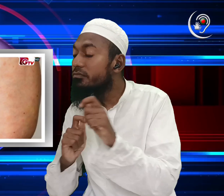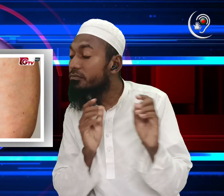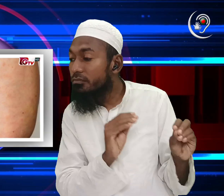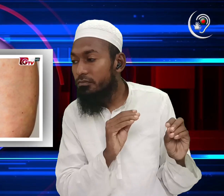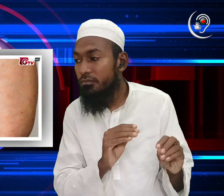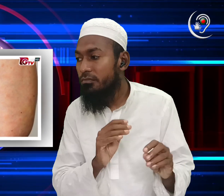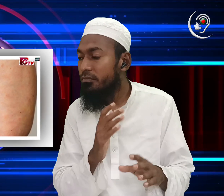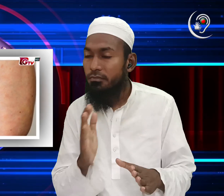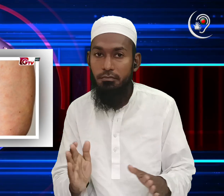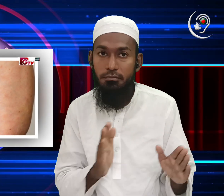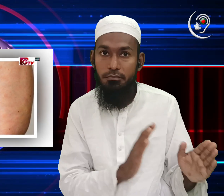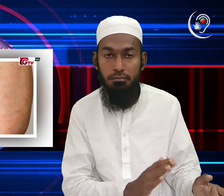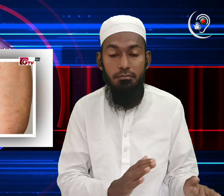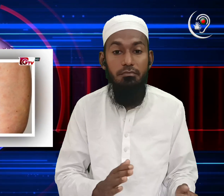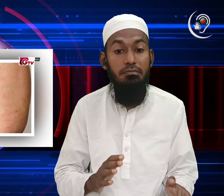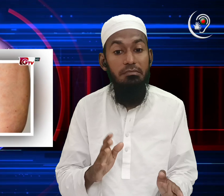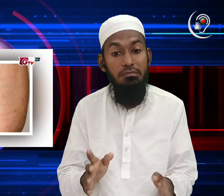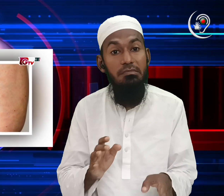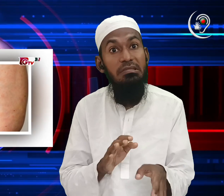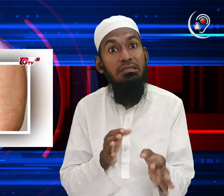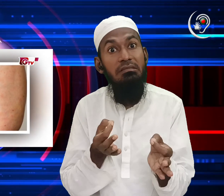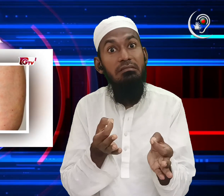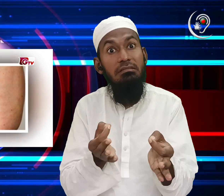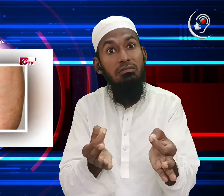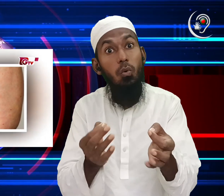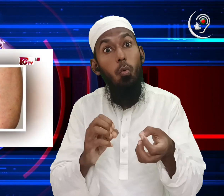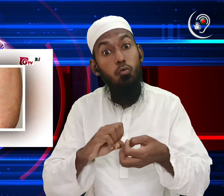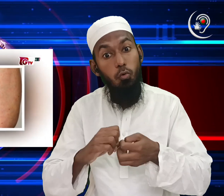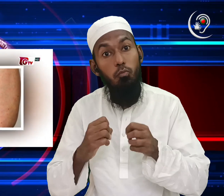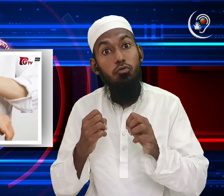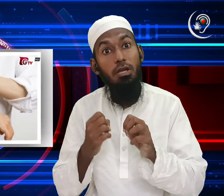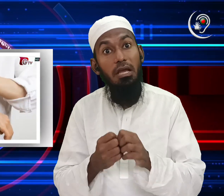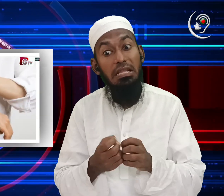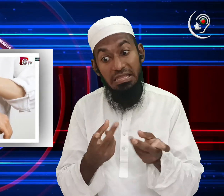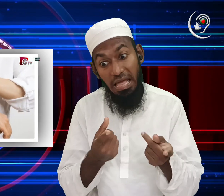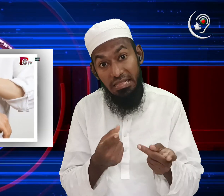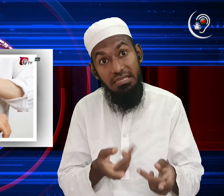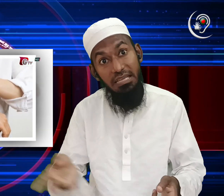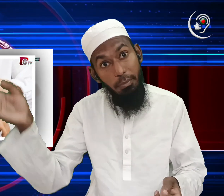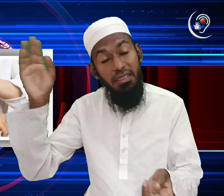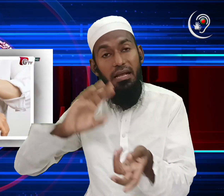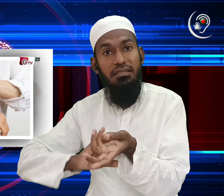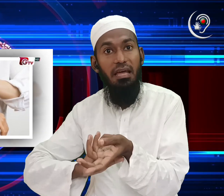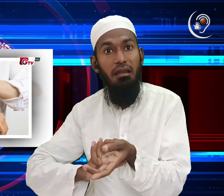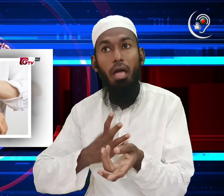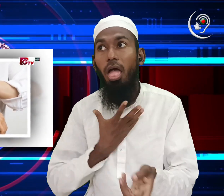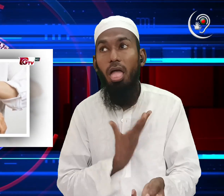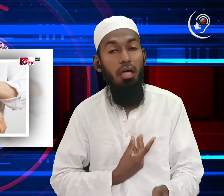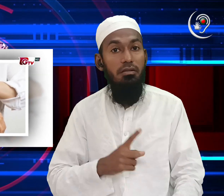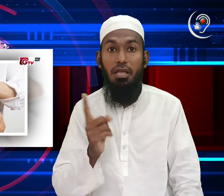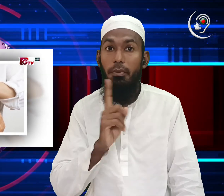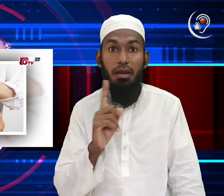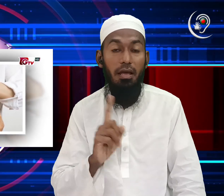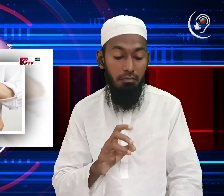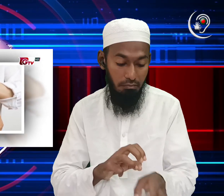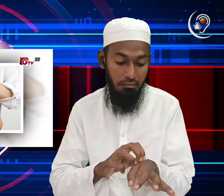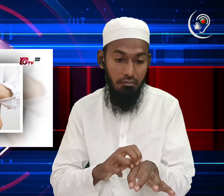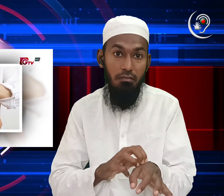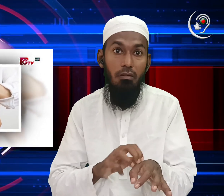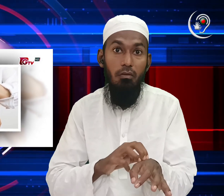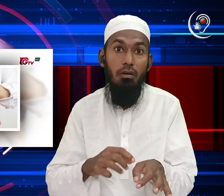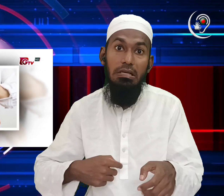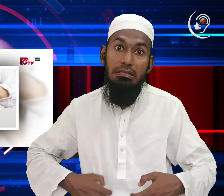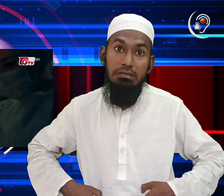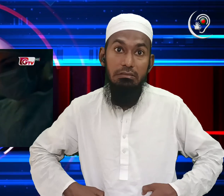ভালো, স্ক্যাবিস হলে অবশ্যই দ্রুত চিকিৎসা করতে হবে। সঠিক চিকিৎসা না হলে স্ক্যাবিসের কারণে কিডনি